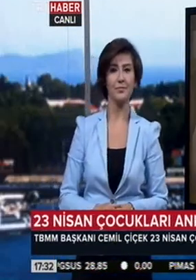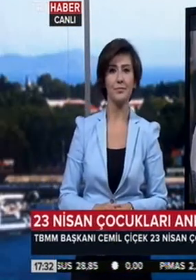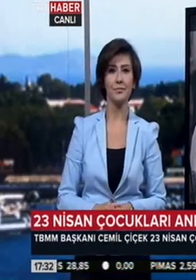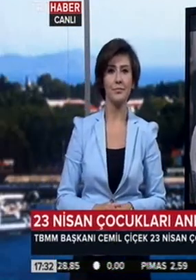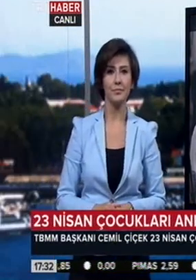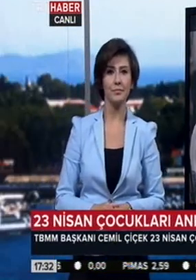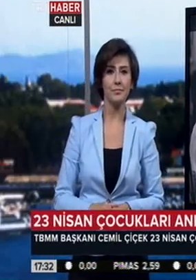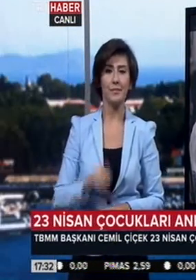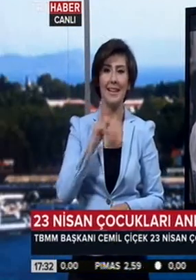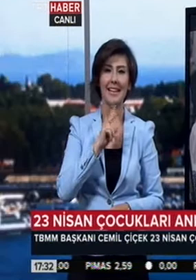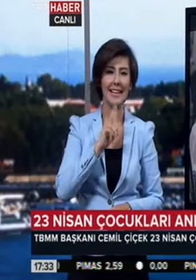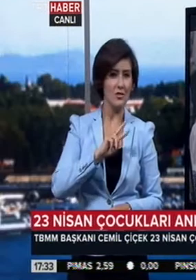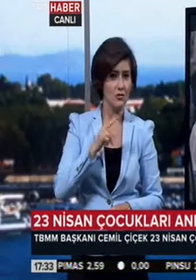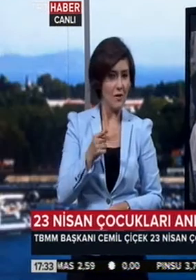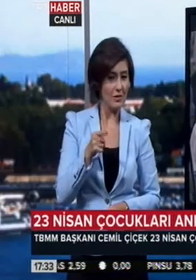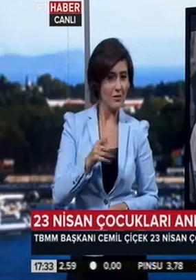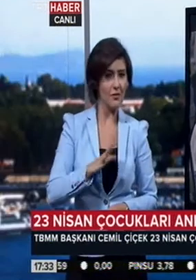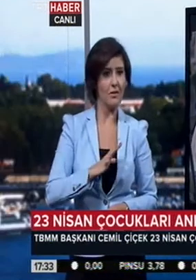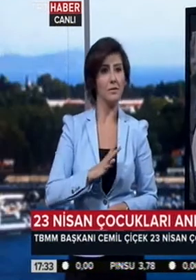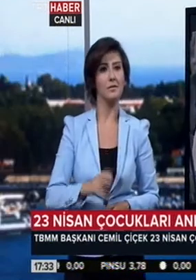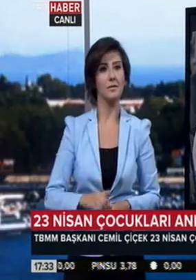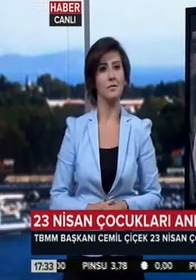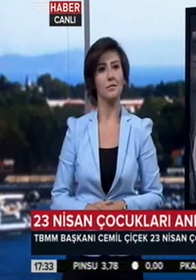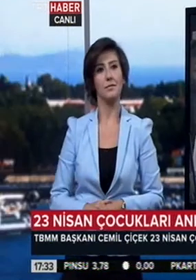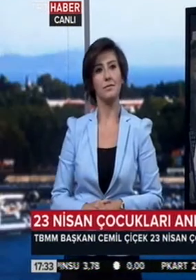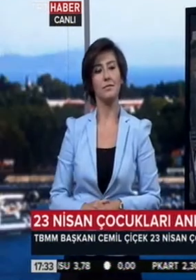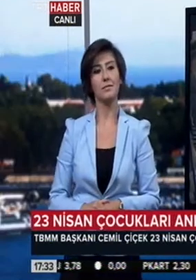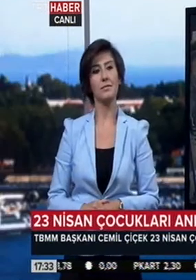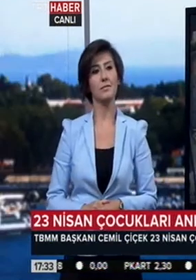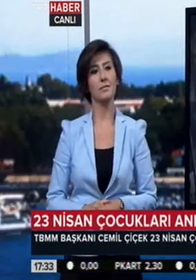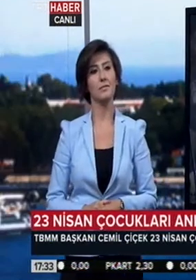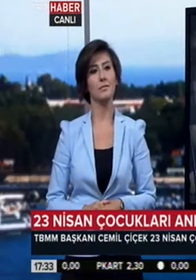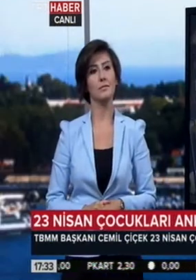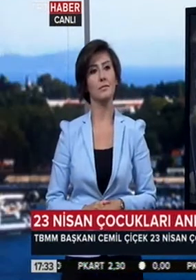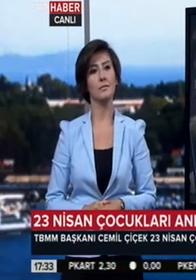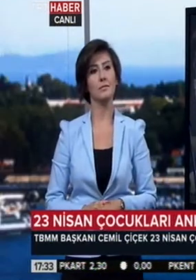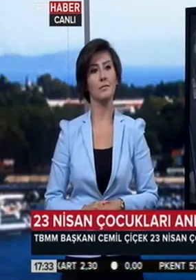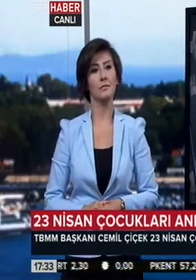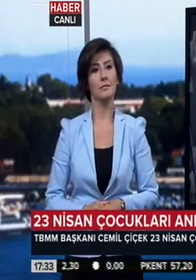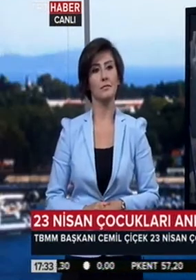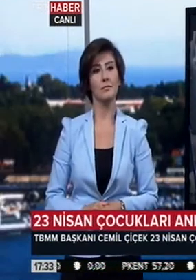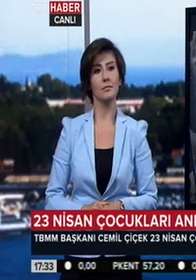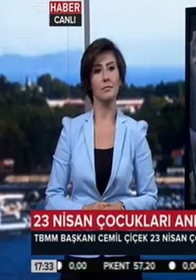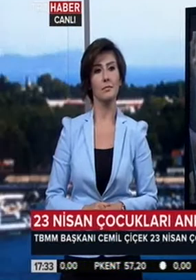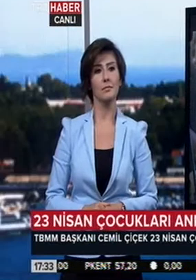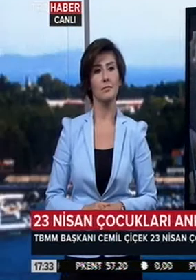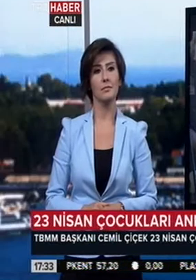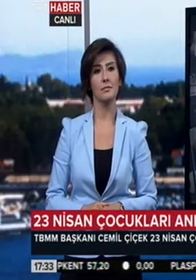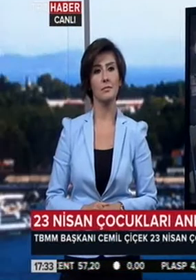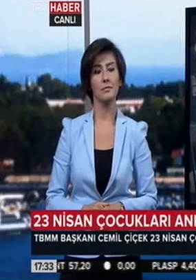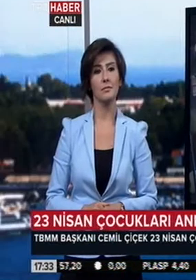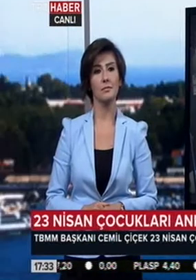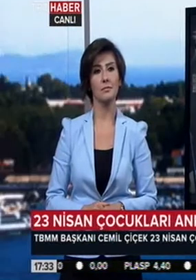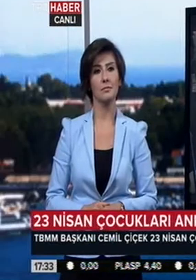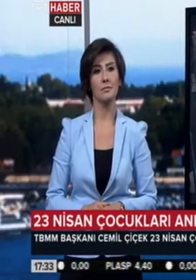of earth and you can come together with your belief despite your differences of